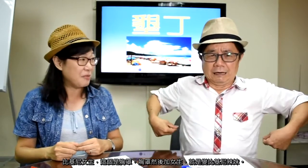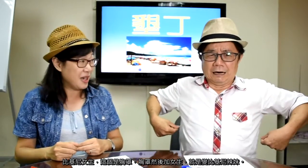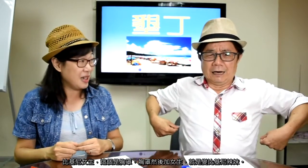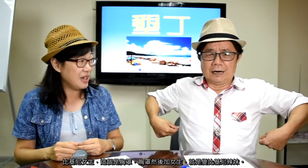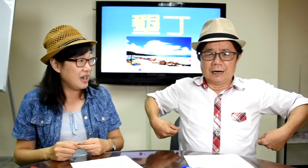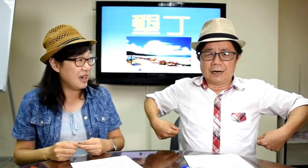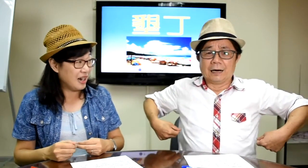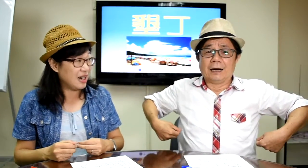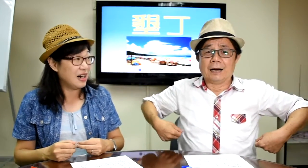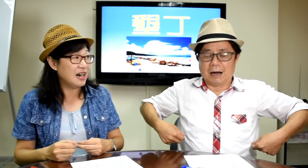妹。